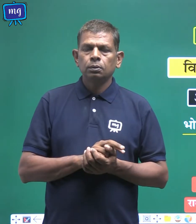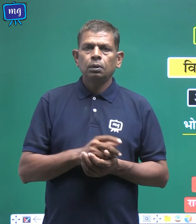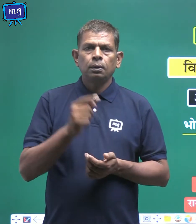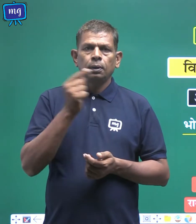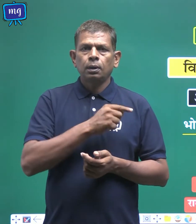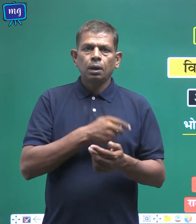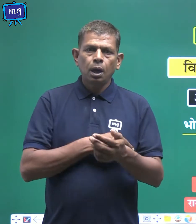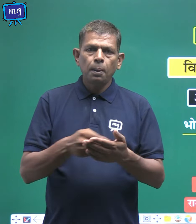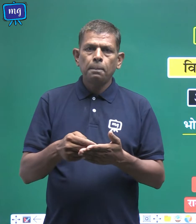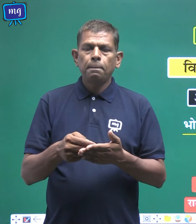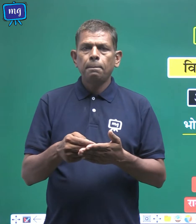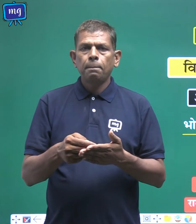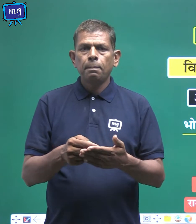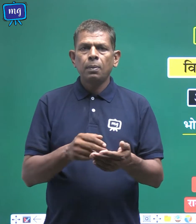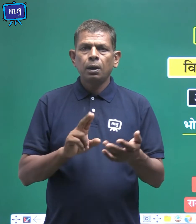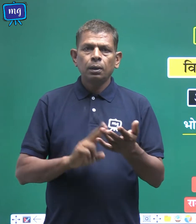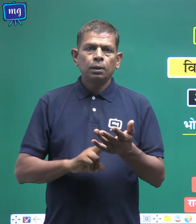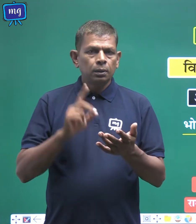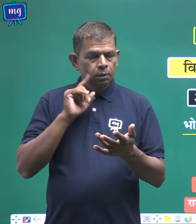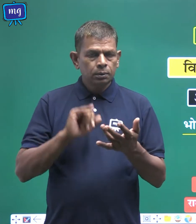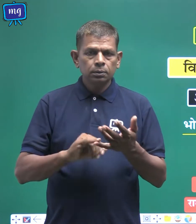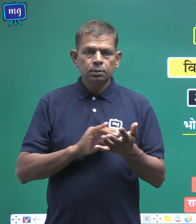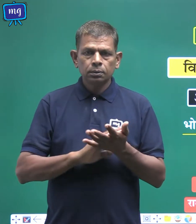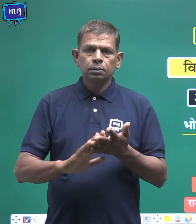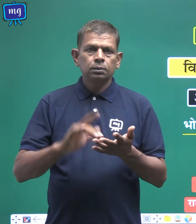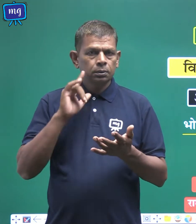मेरा नाम निशी अरोड़ा है